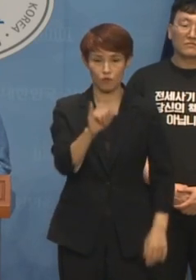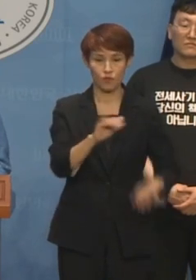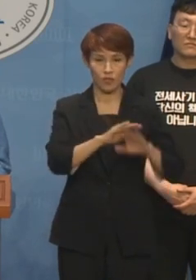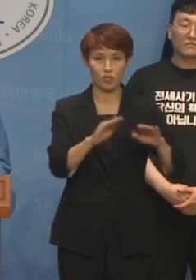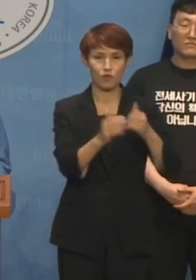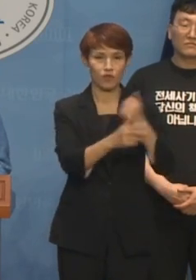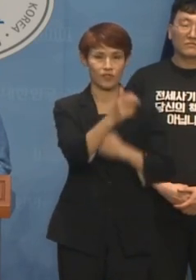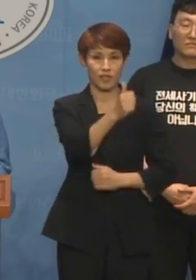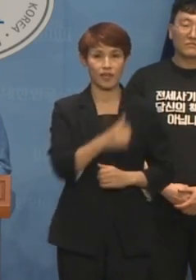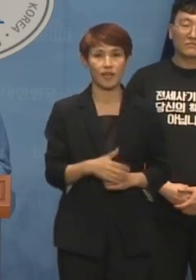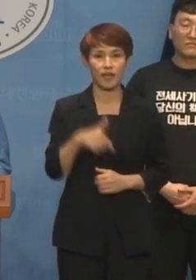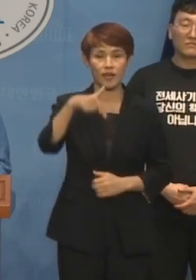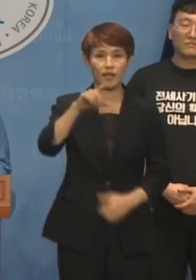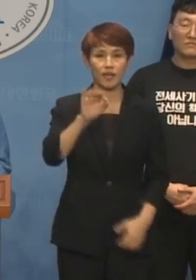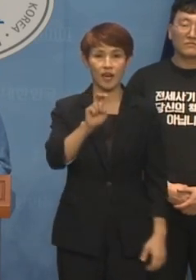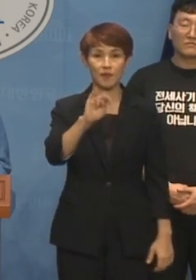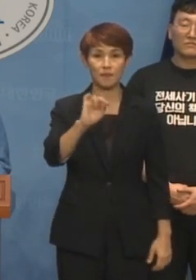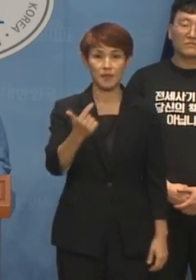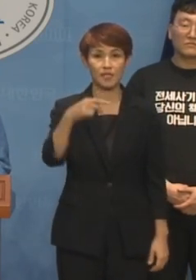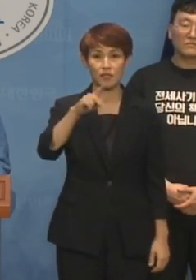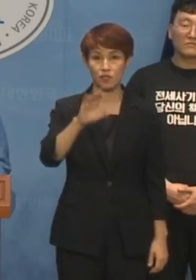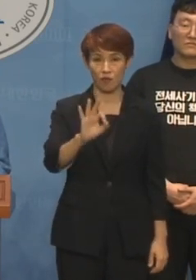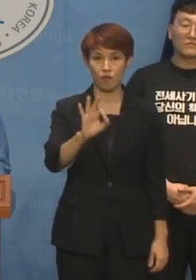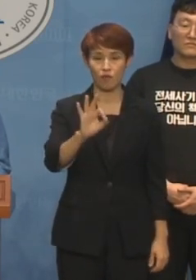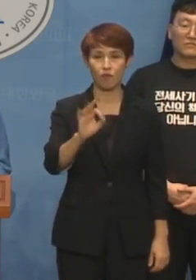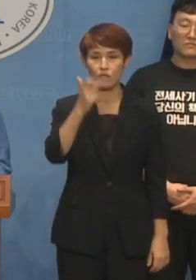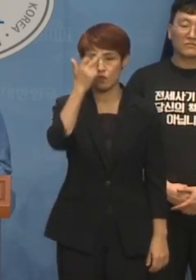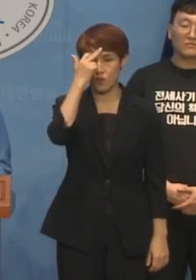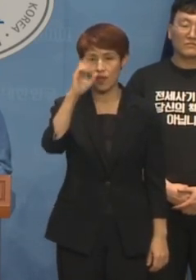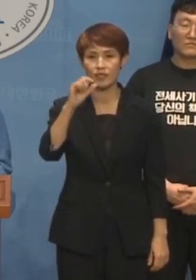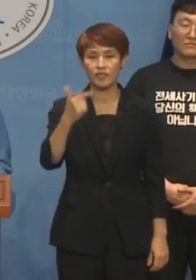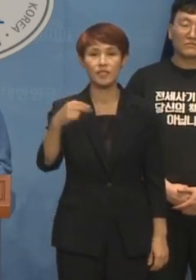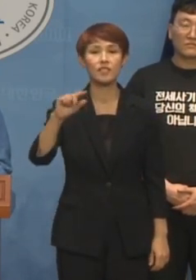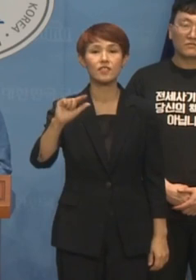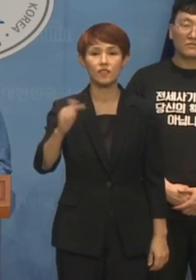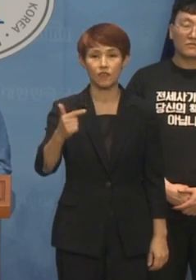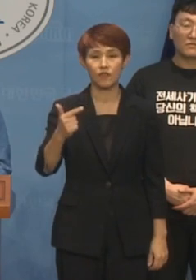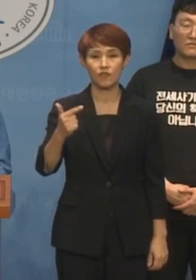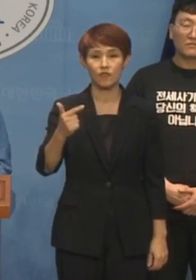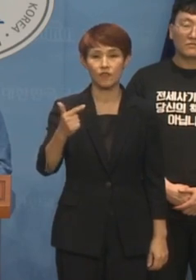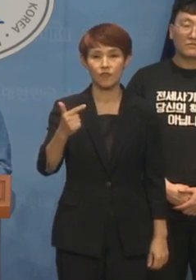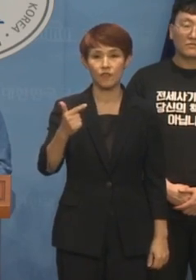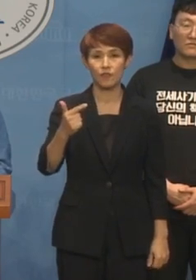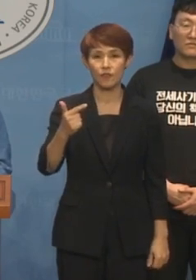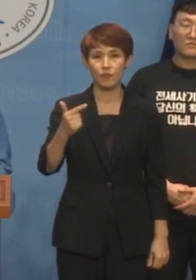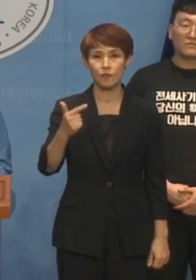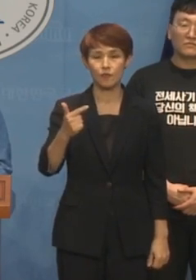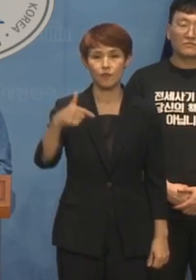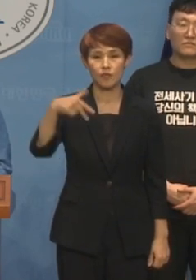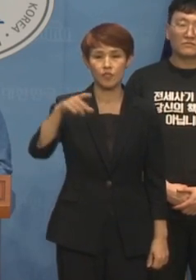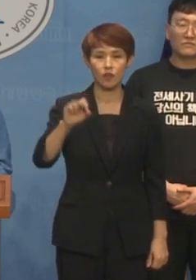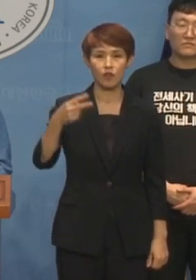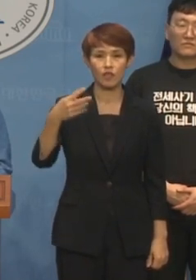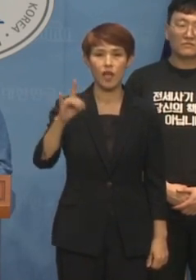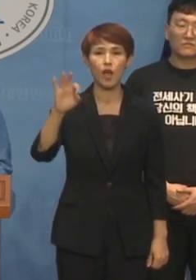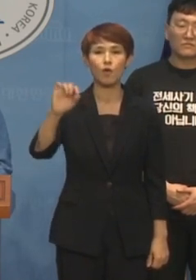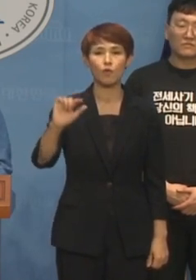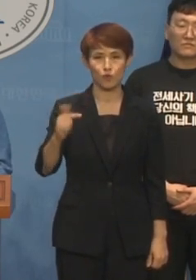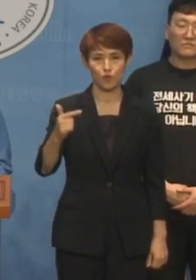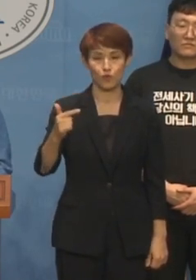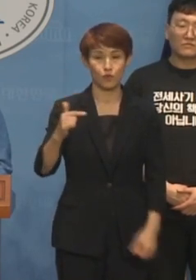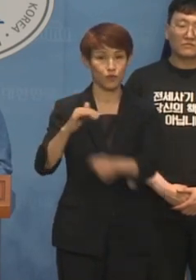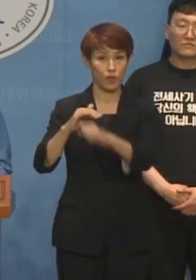오셨고요. 우리 강민석 미추홀구 위원장님하고 또 최은선 미추홀구 부위원장 오셨고, 정태흥 대구